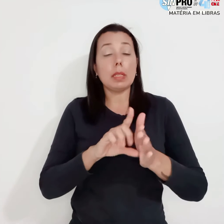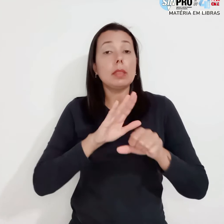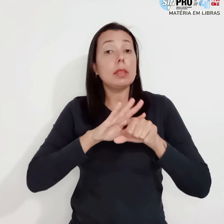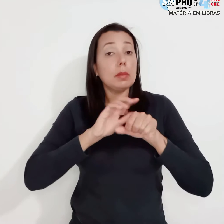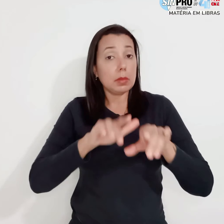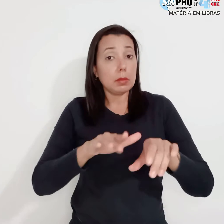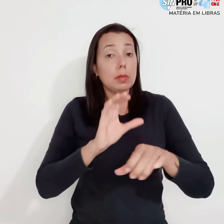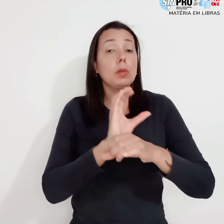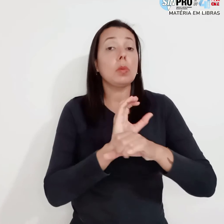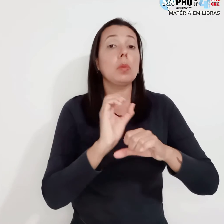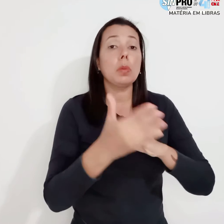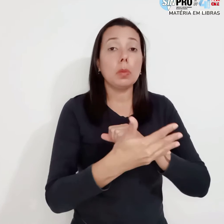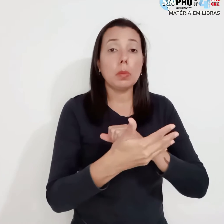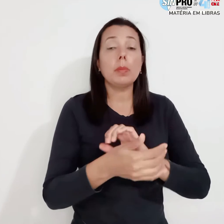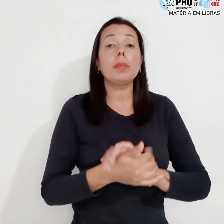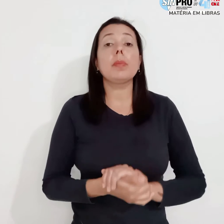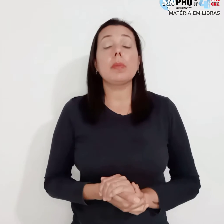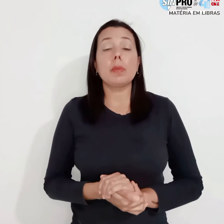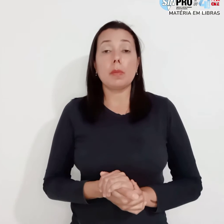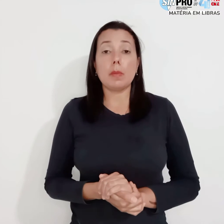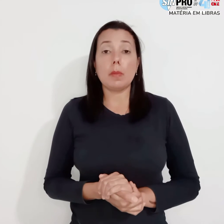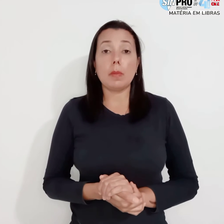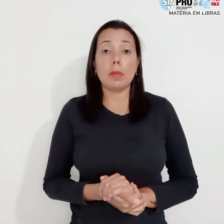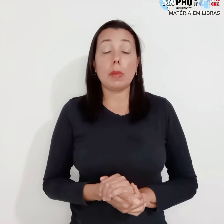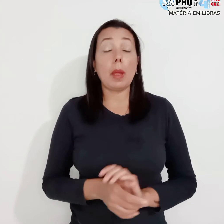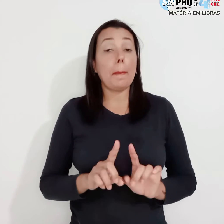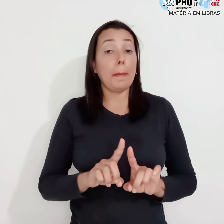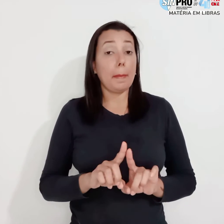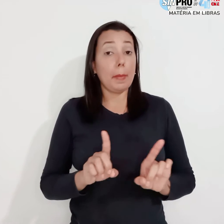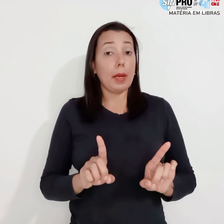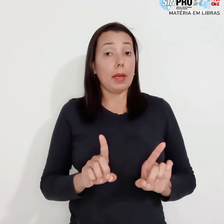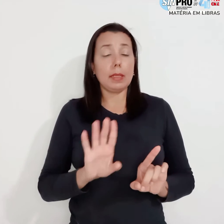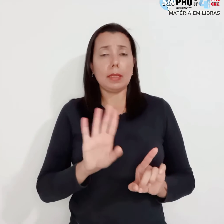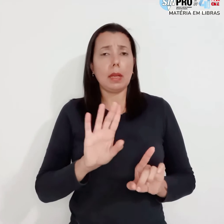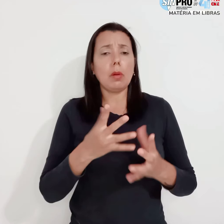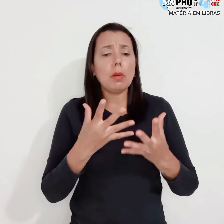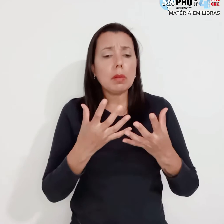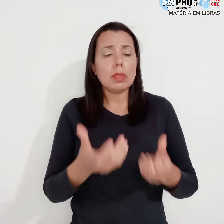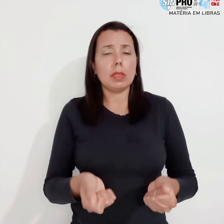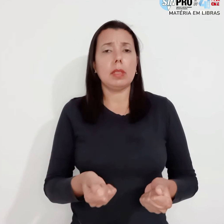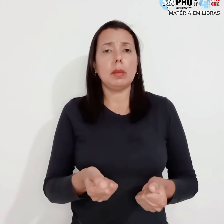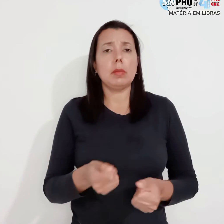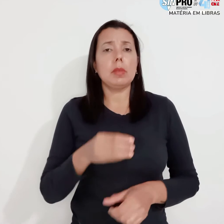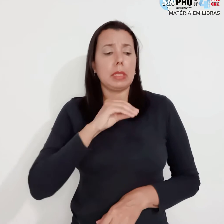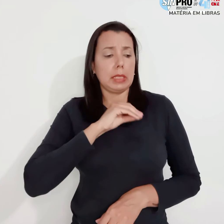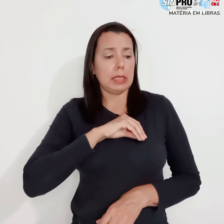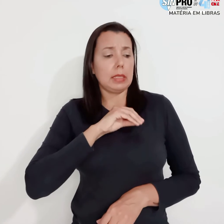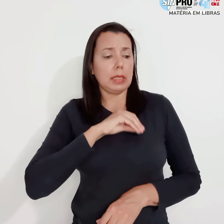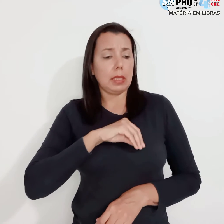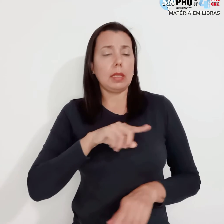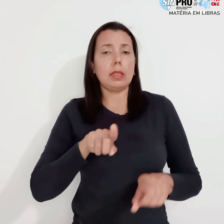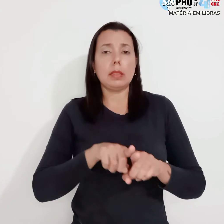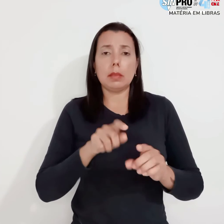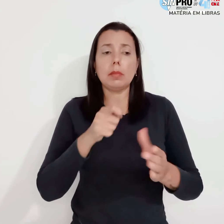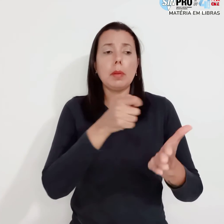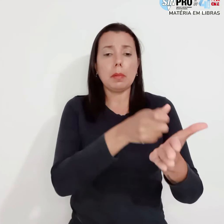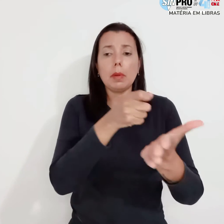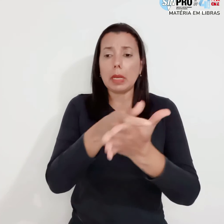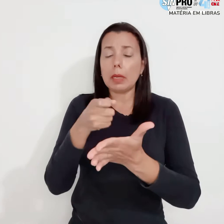ante a pandemia de Covid-19. Mas não aceitamos que salários e